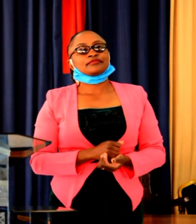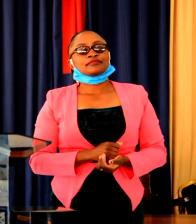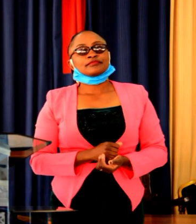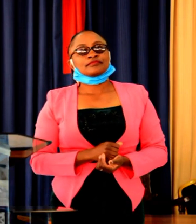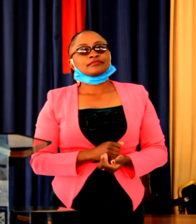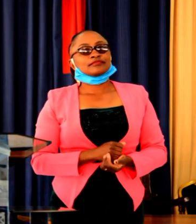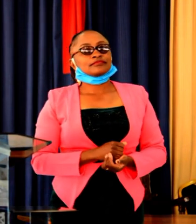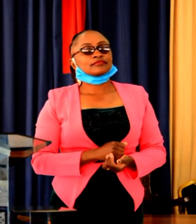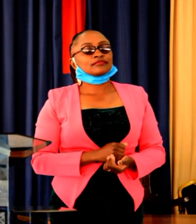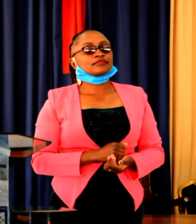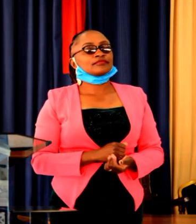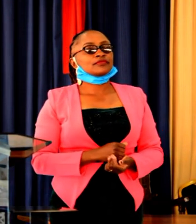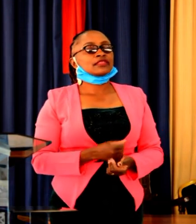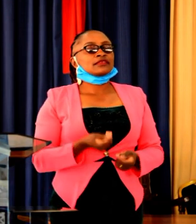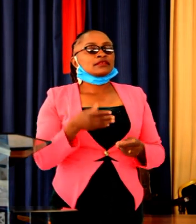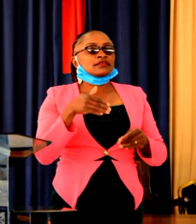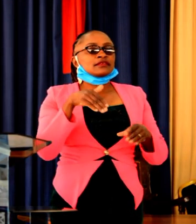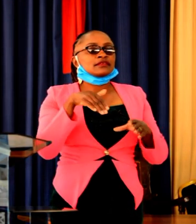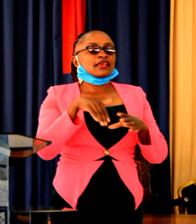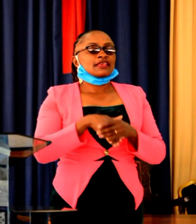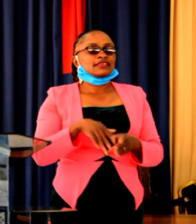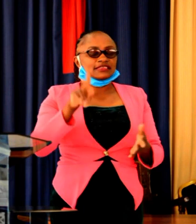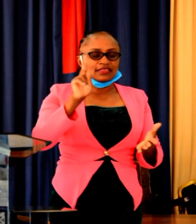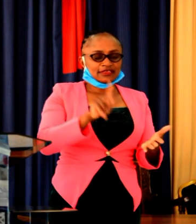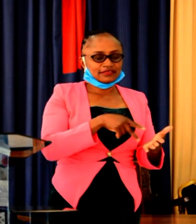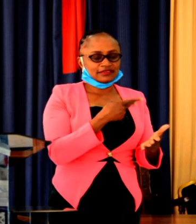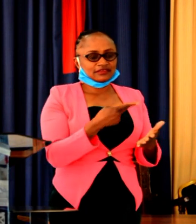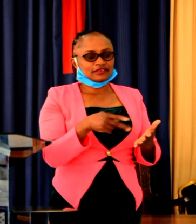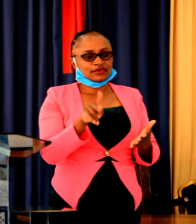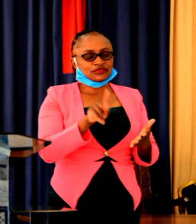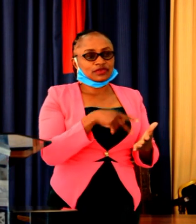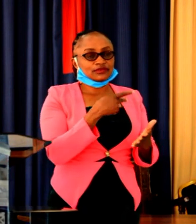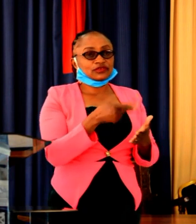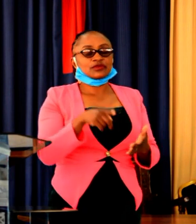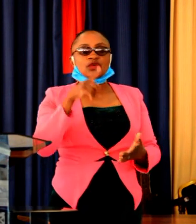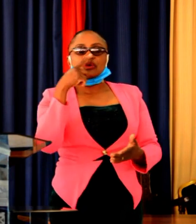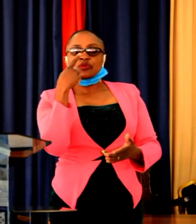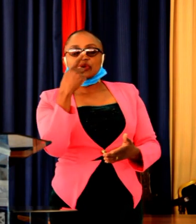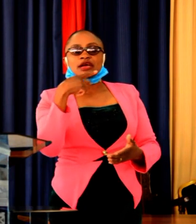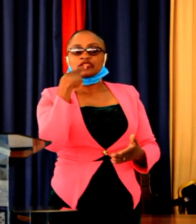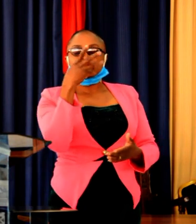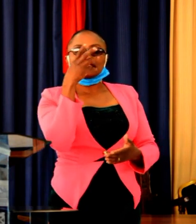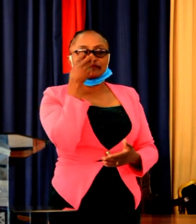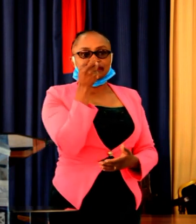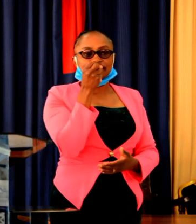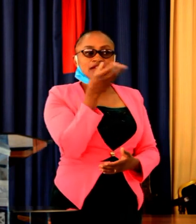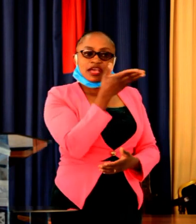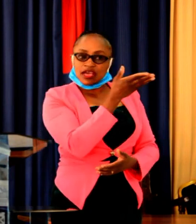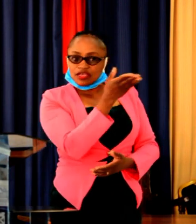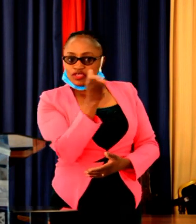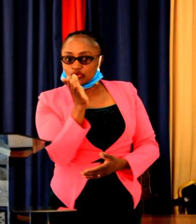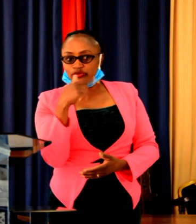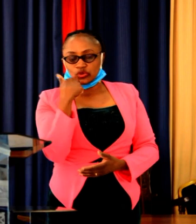Mungu ni kwamba katika Saburi 125 inasema kwamba wale wanaomtumainia